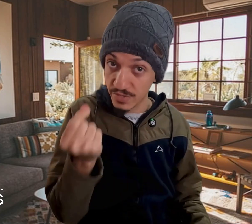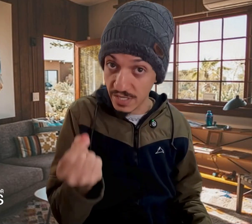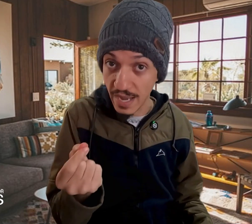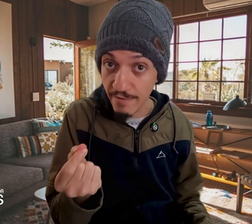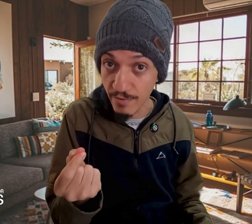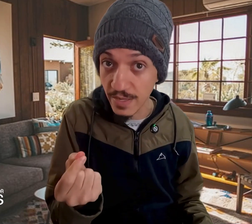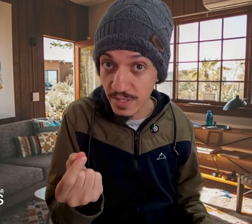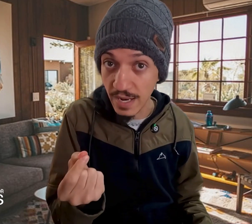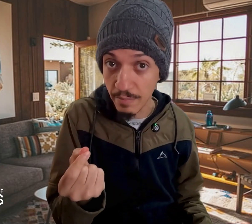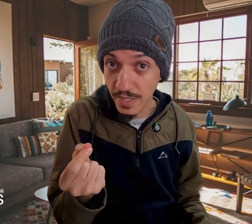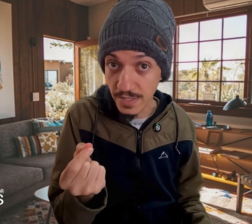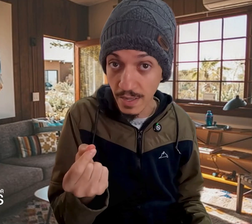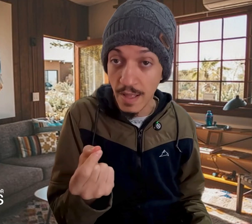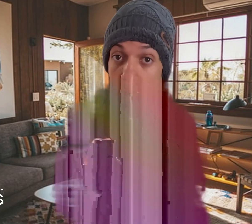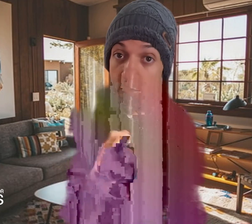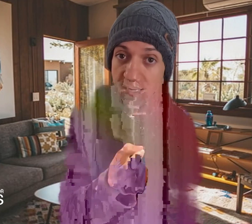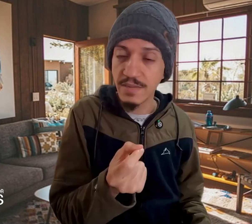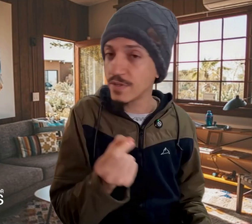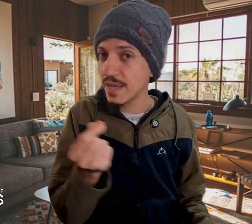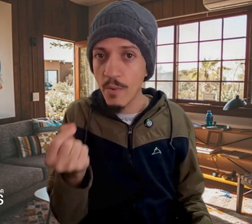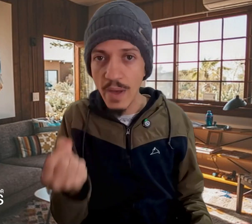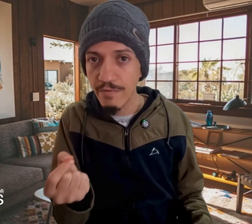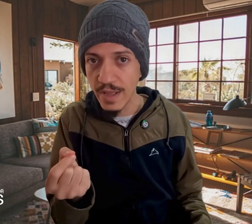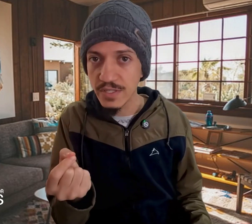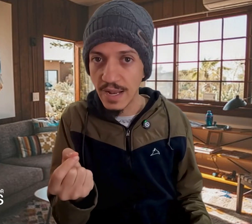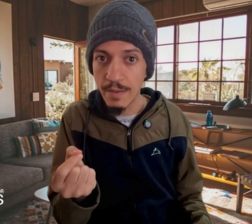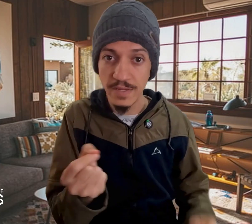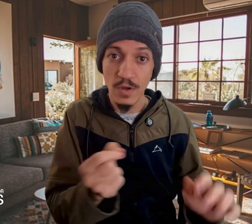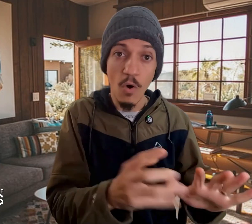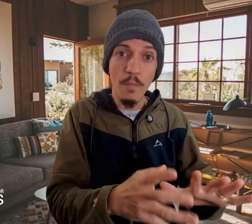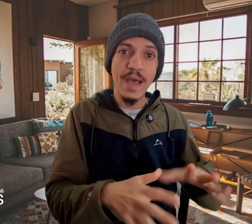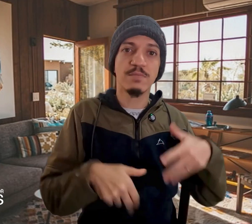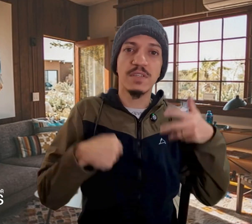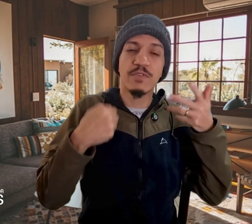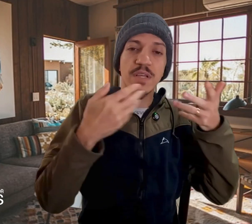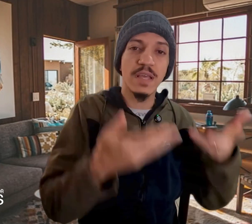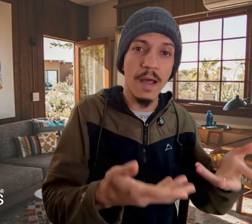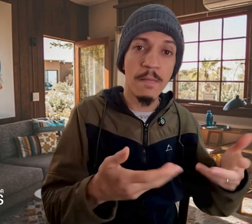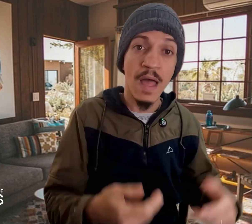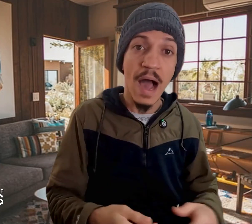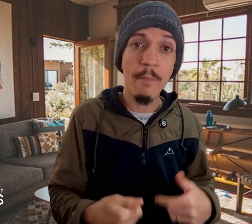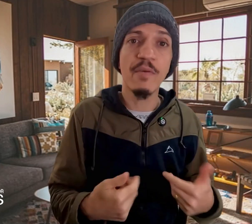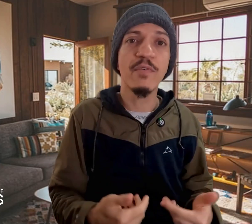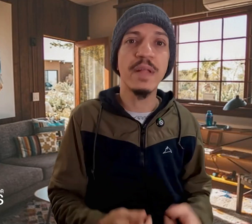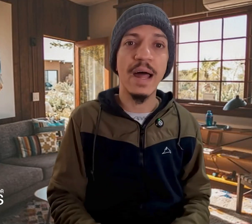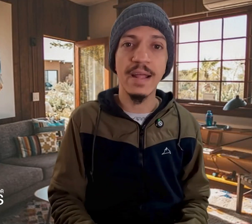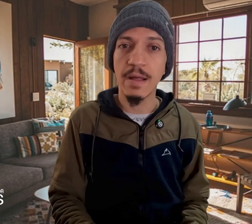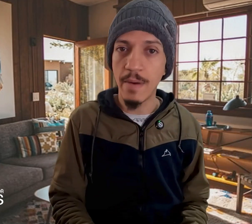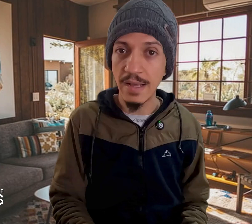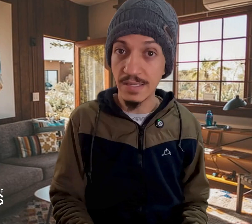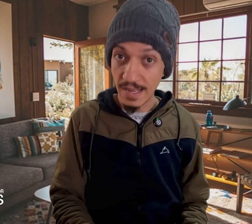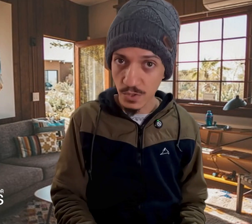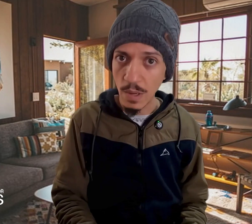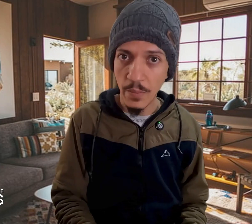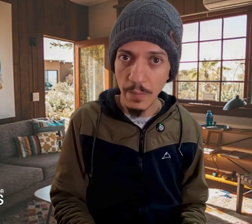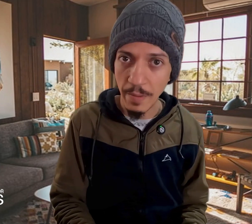é fluente na Libras. Mas se você não é fluente na Libras, ou mesmo se você quer aprofundar ainda mais a sua própria